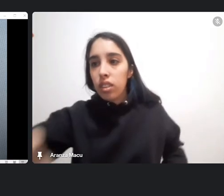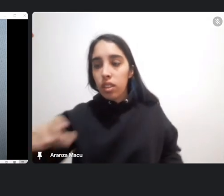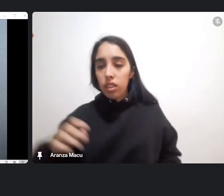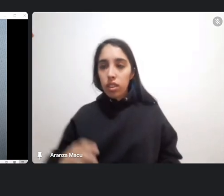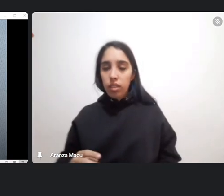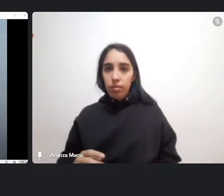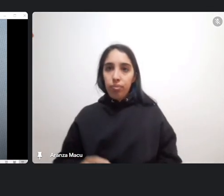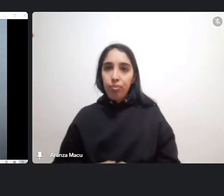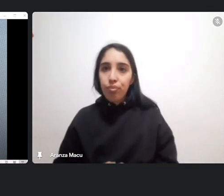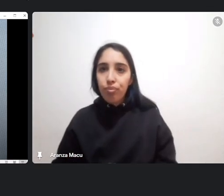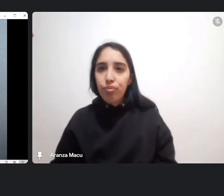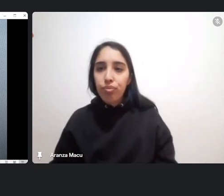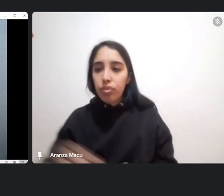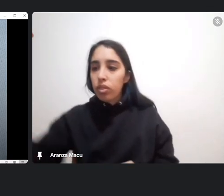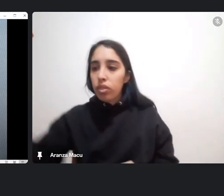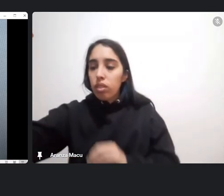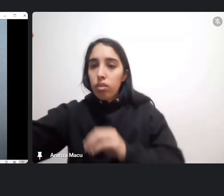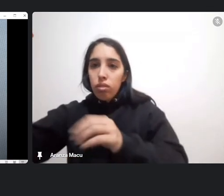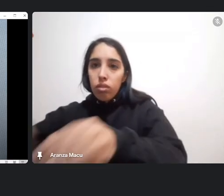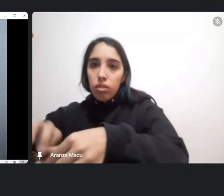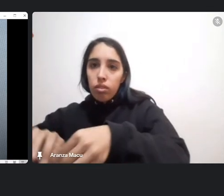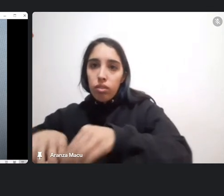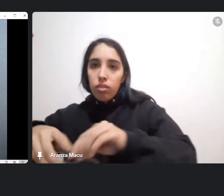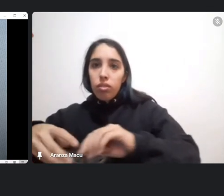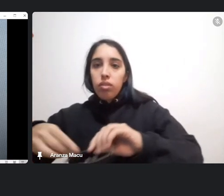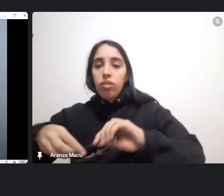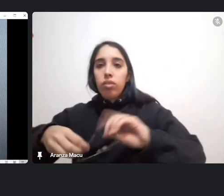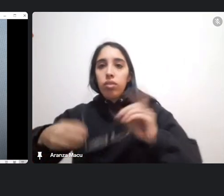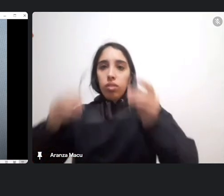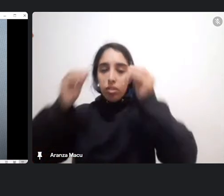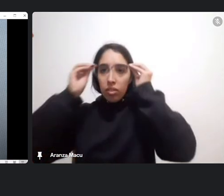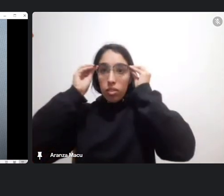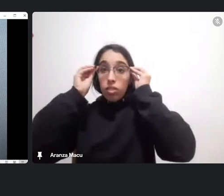Bien. Entonces, ¿cómo está, dijimos, este